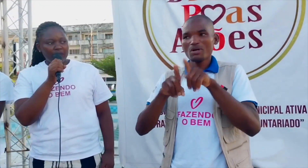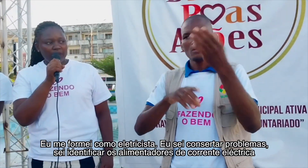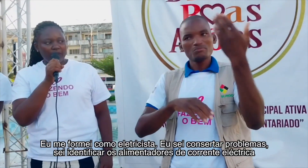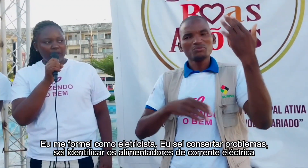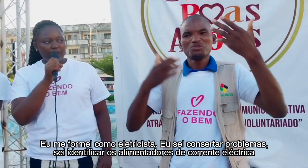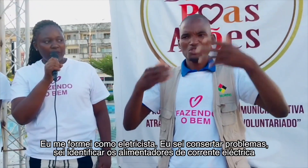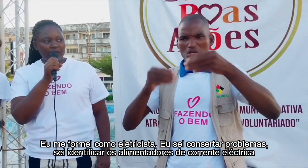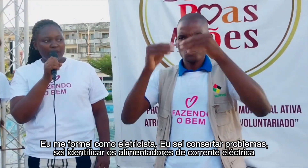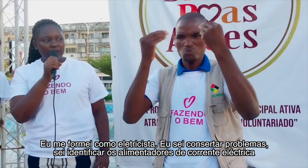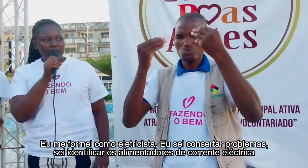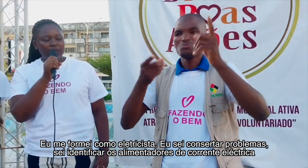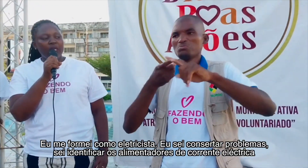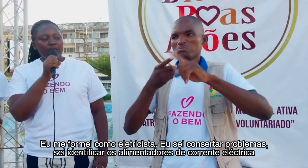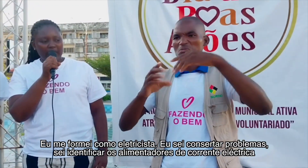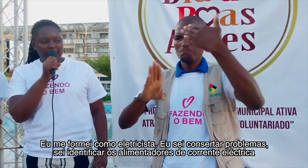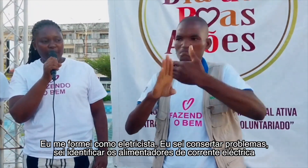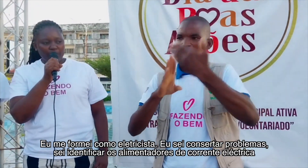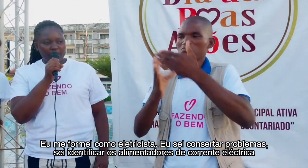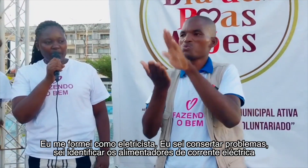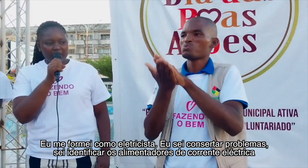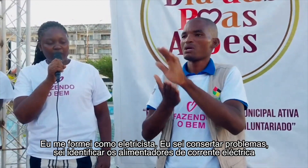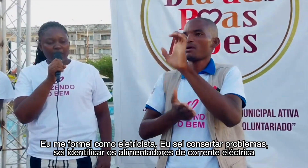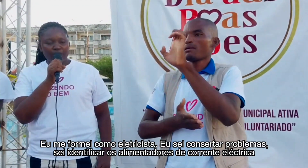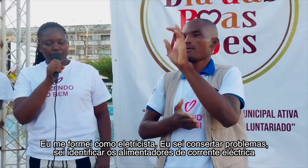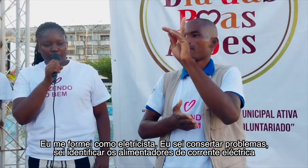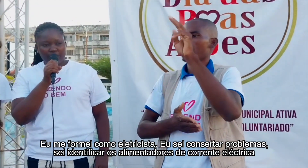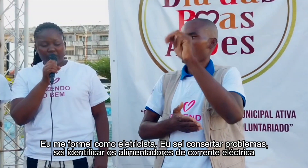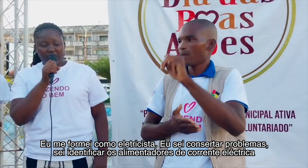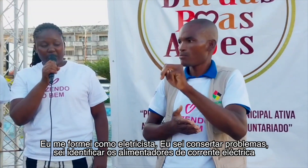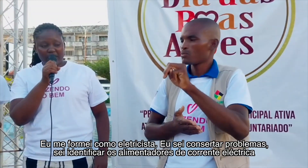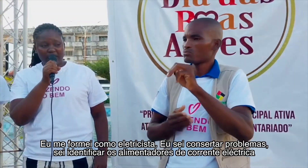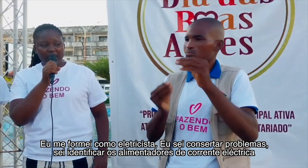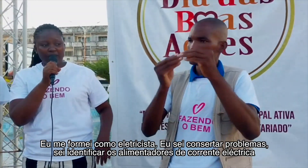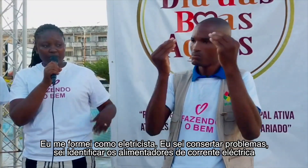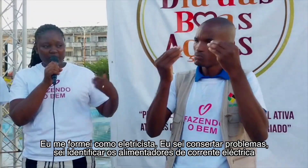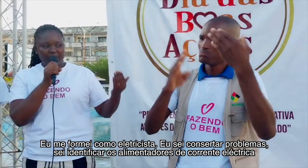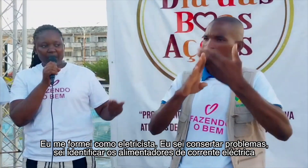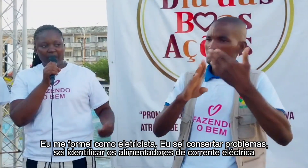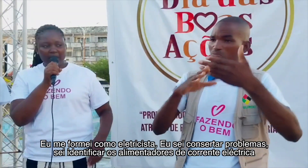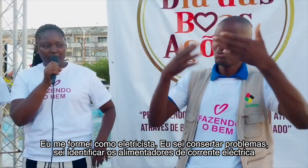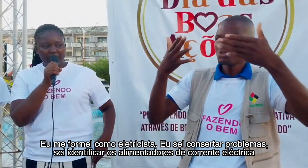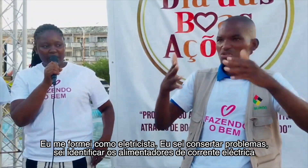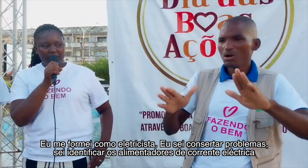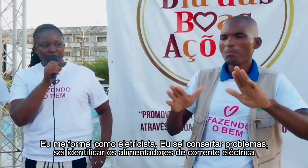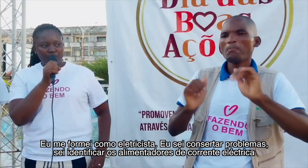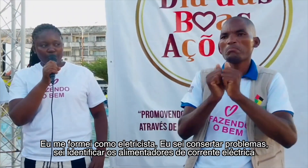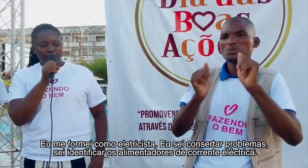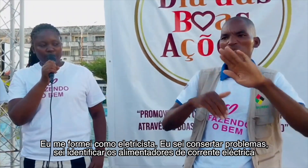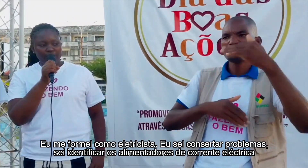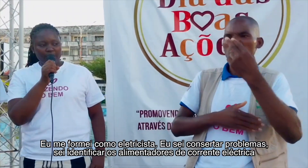Eu me formei como eletricista. Eu sei consertar problemas se identificar os alimentadores de corrente elétrica A